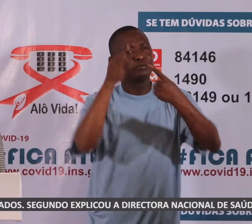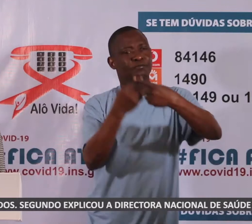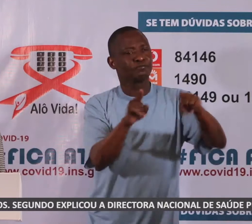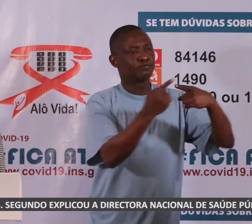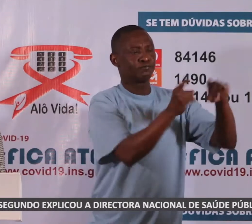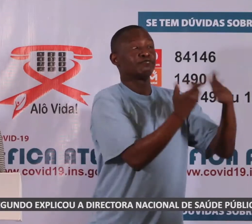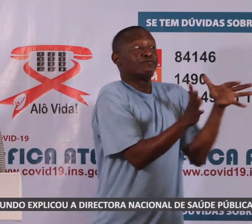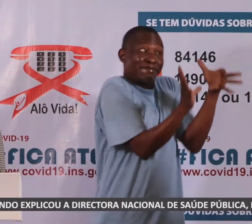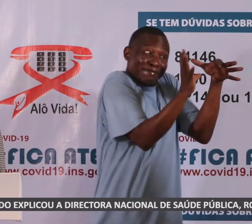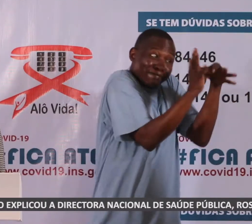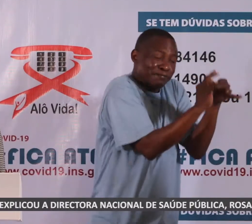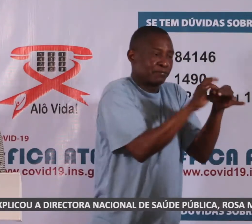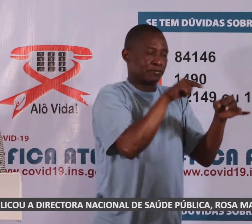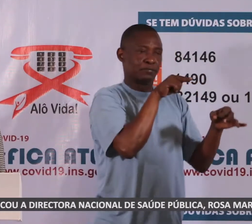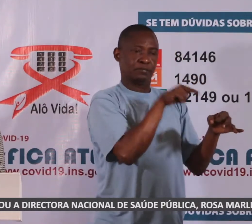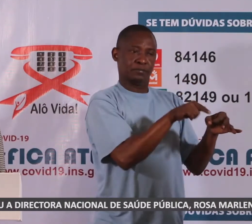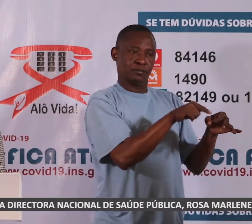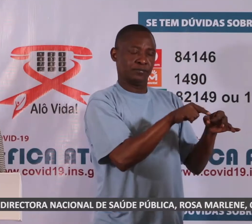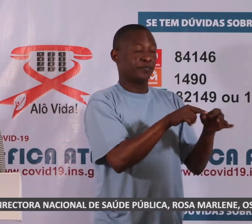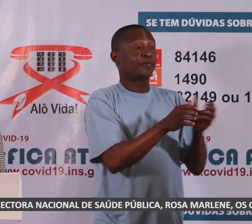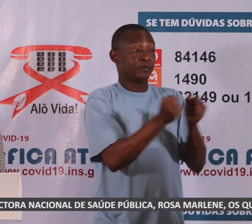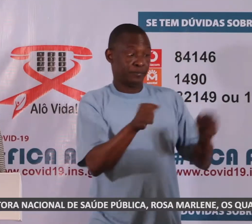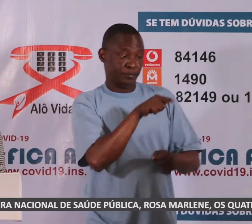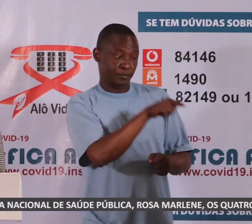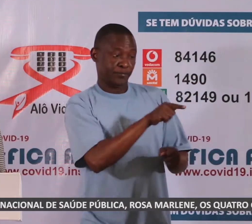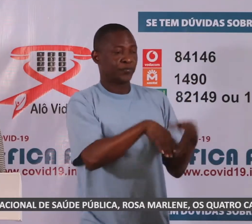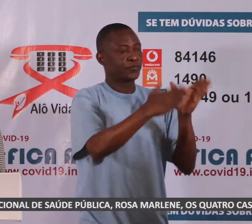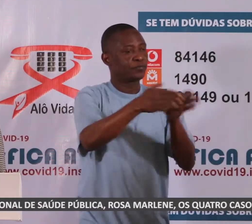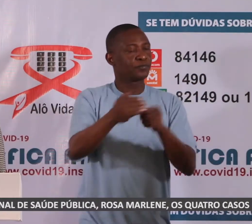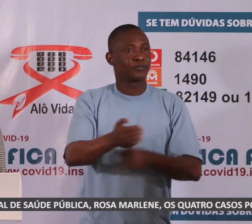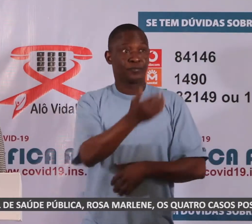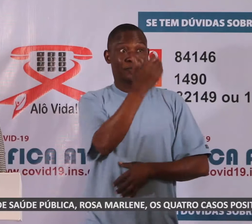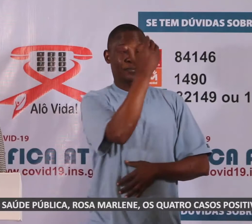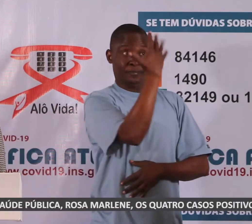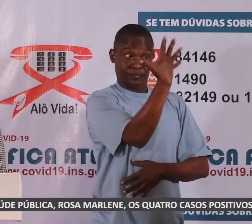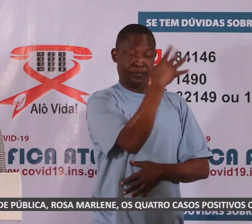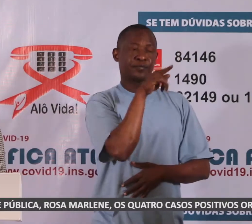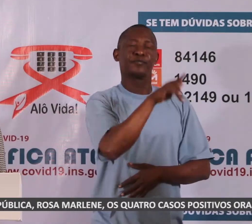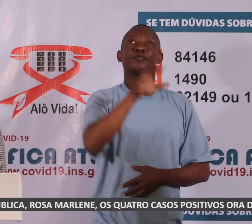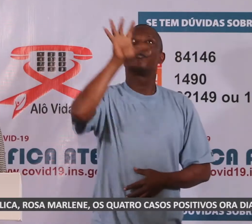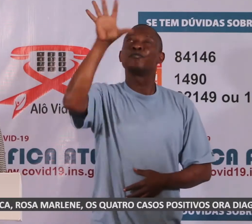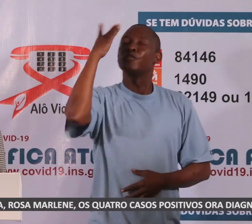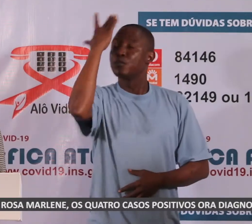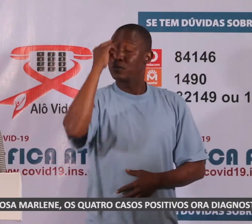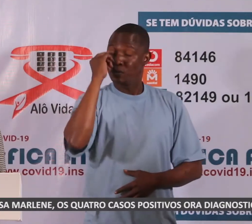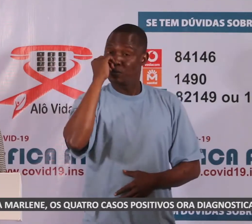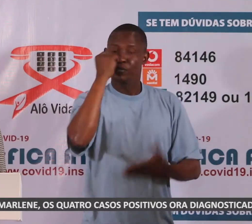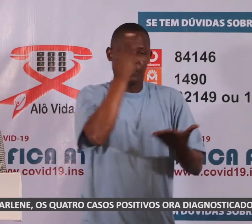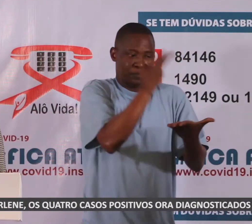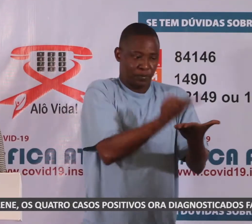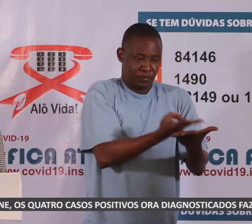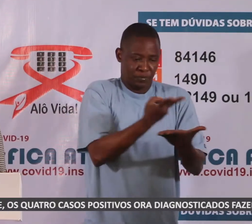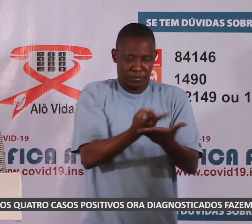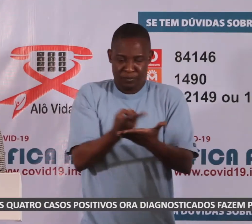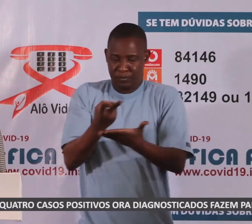Covid-19. E destes, 5 estão internados na província de Nampula, 3 estão na cidade